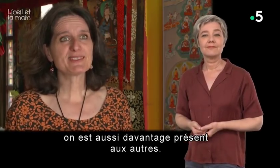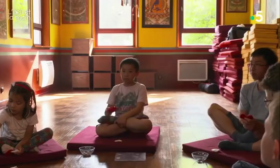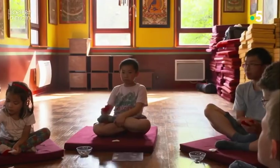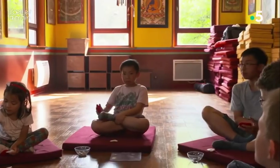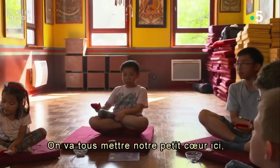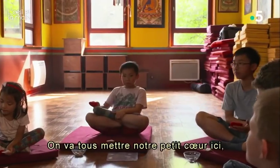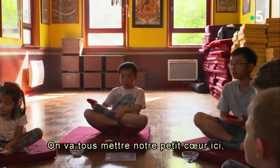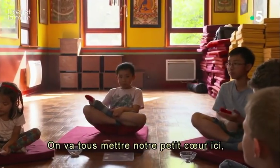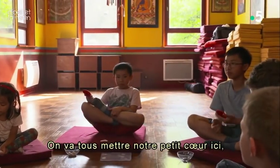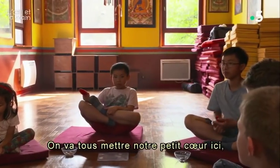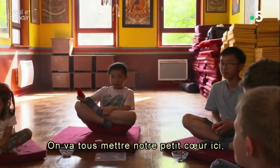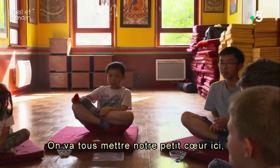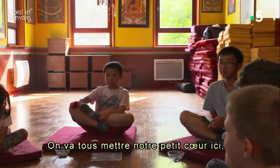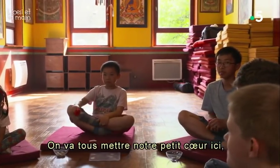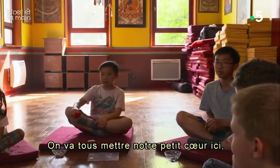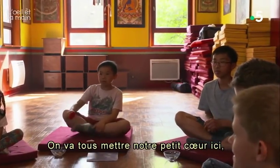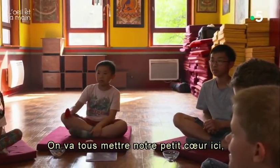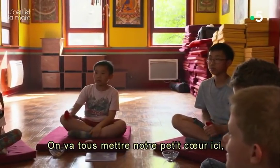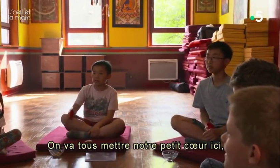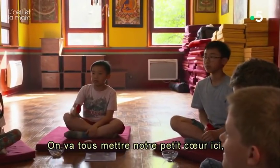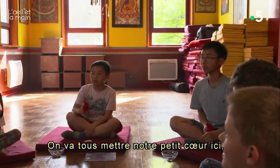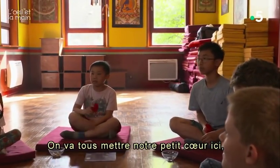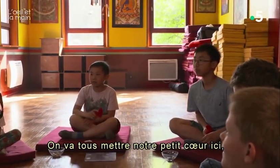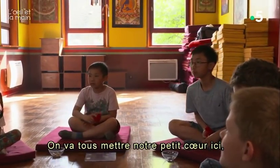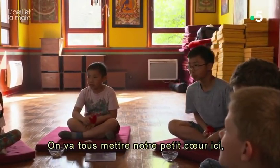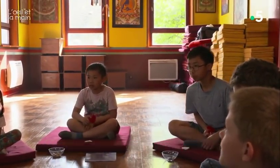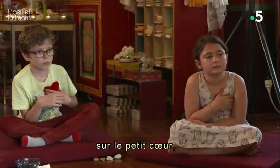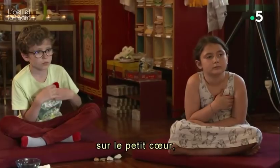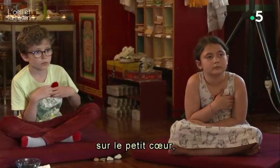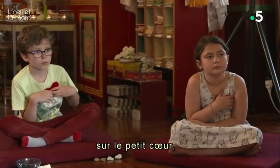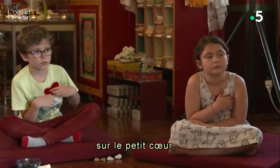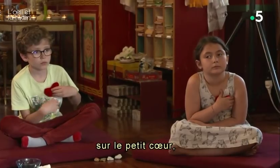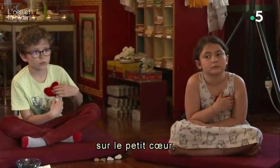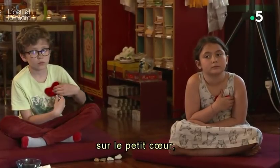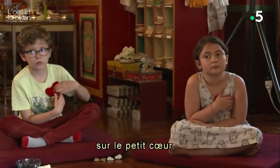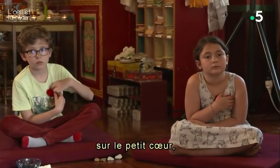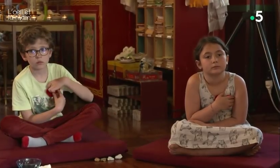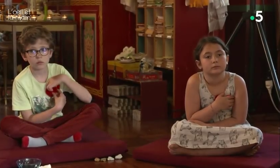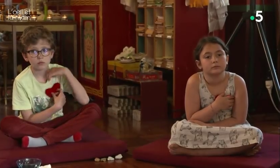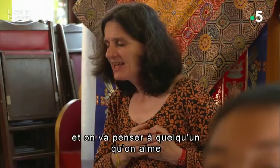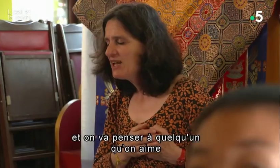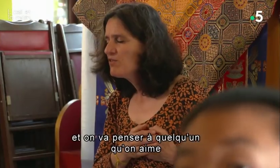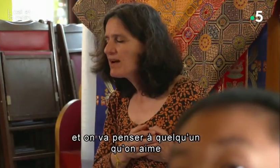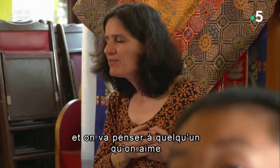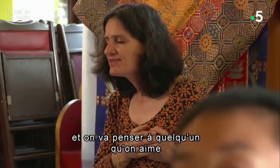autres. On va tous mettre notre petit cœur ici, sur le petit cœur. Et on va